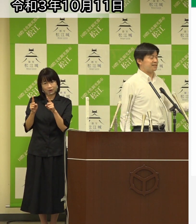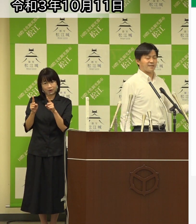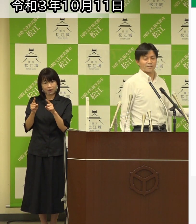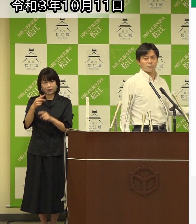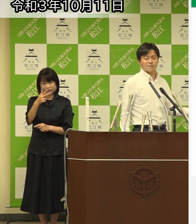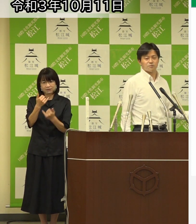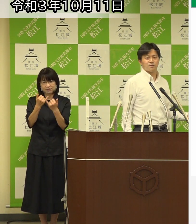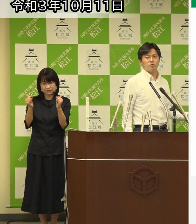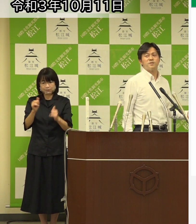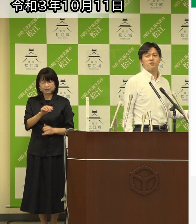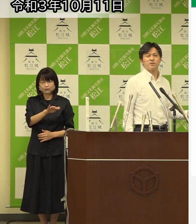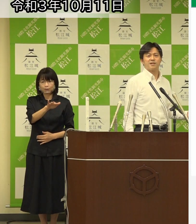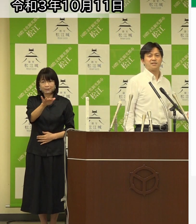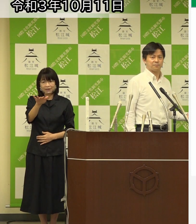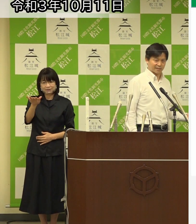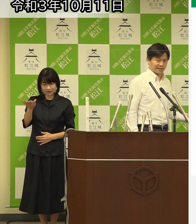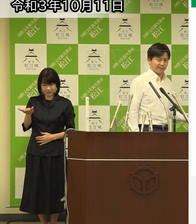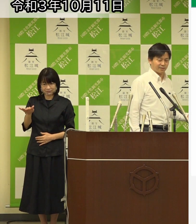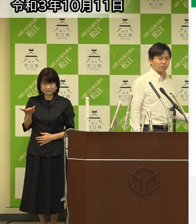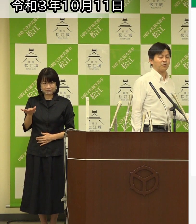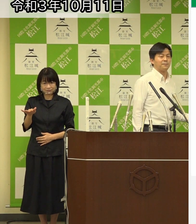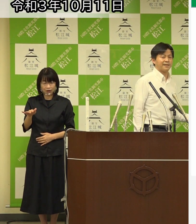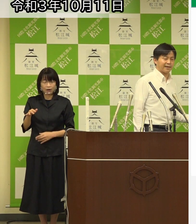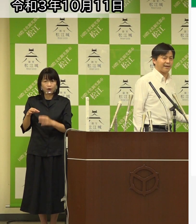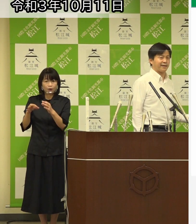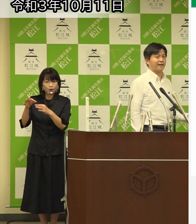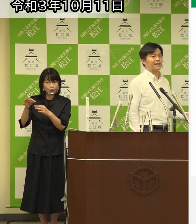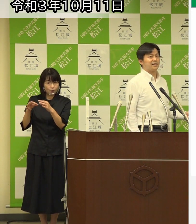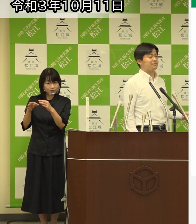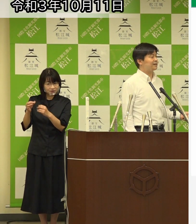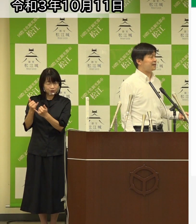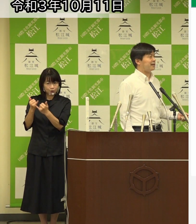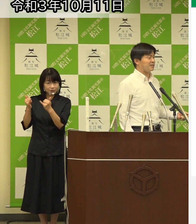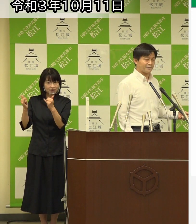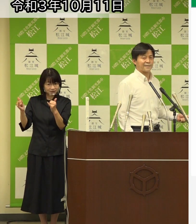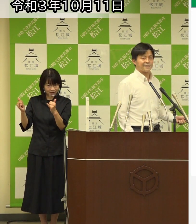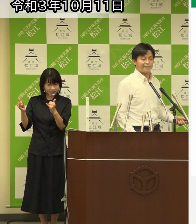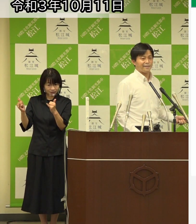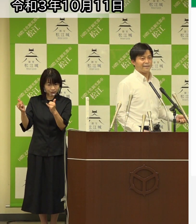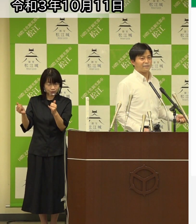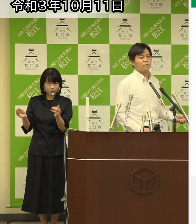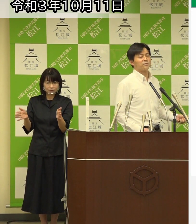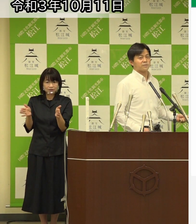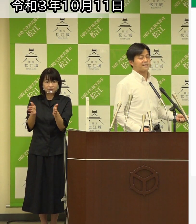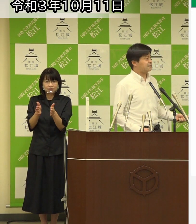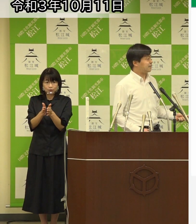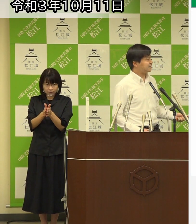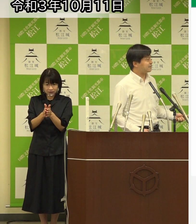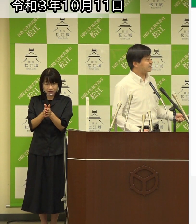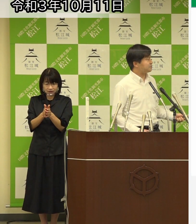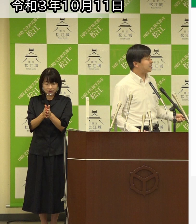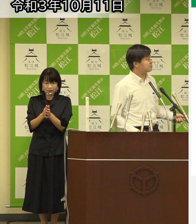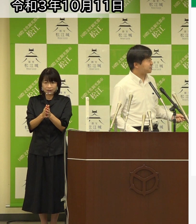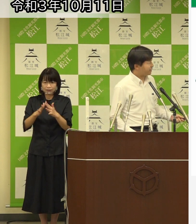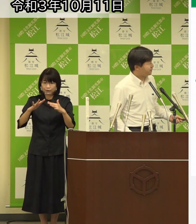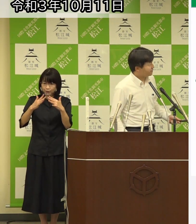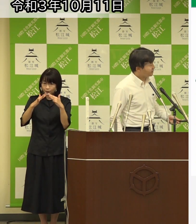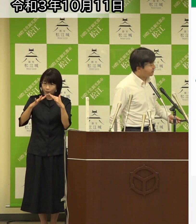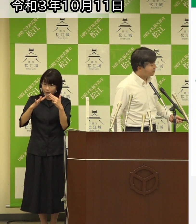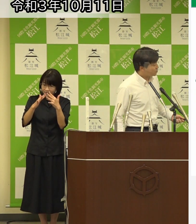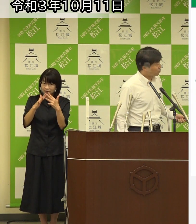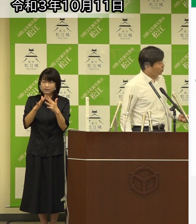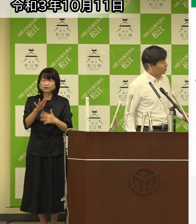このですね、白方本町通りにお店を置いてらっしゃる皆さんとこれまで何回にかにわたって協議をさせていただいてまいり